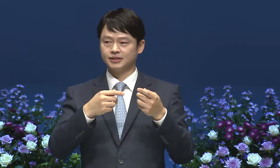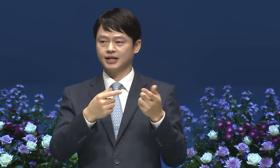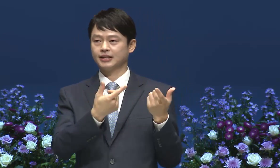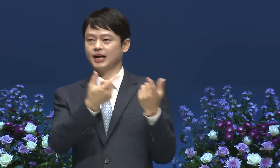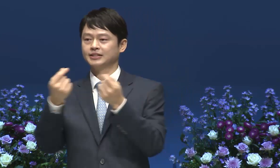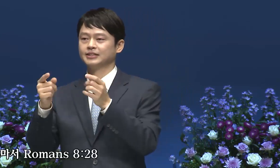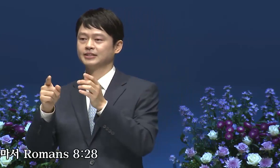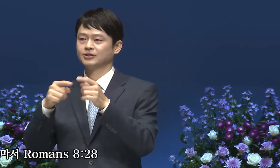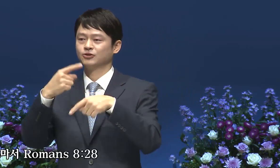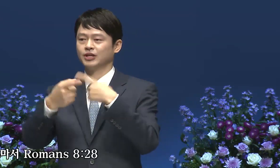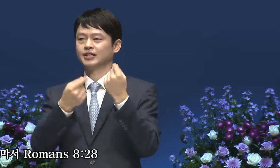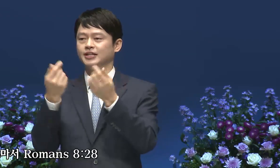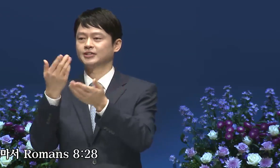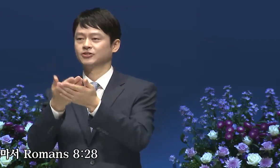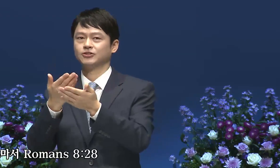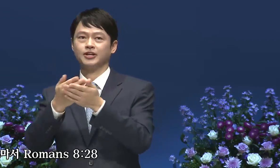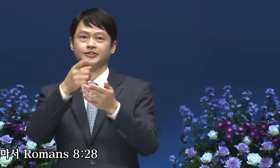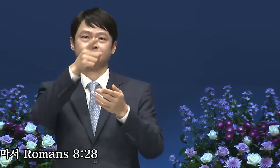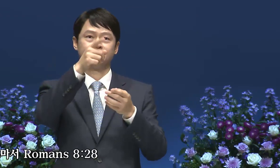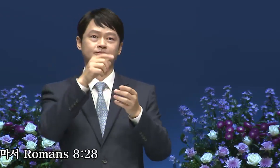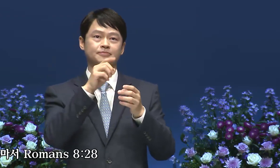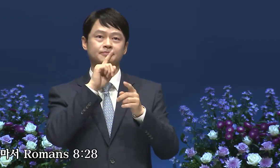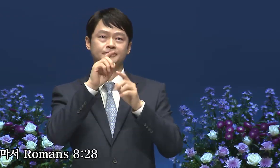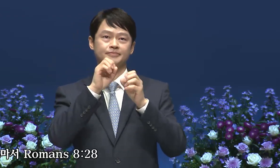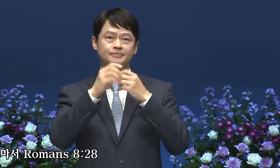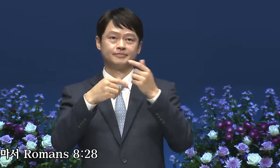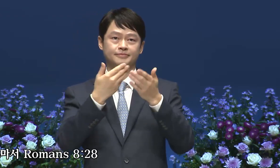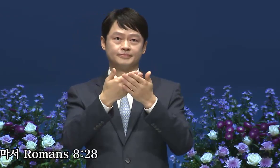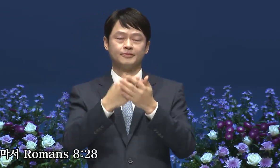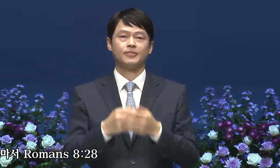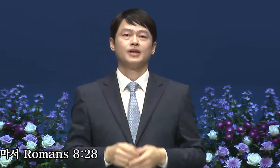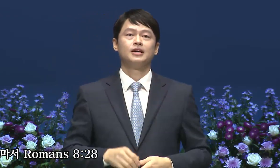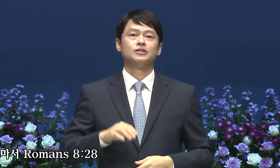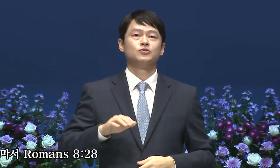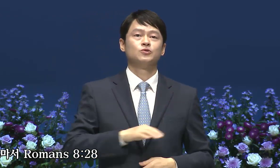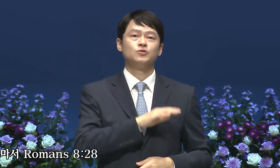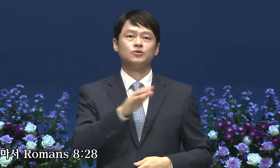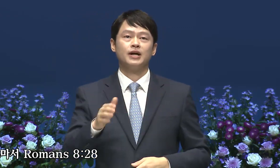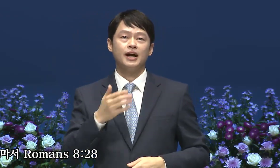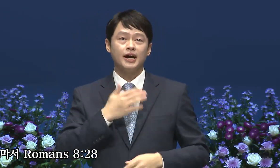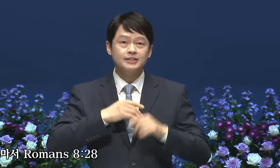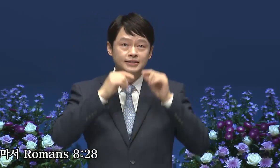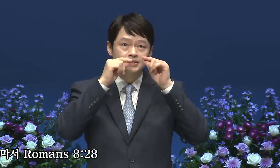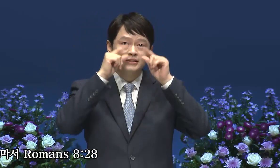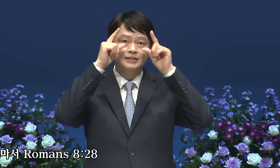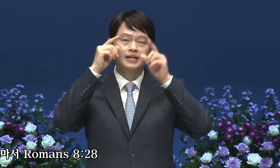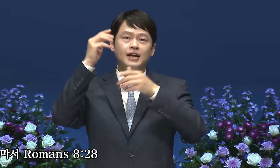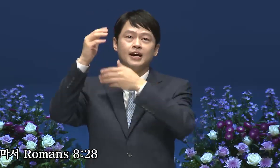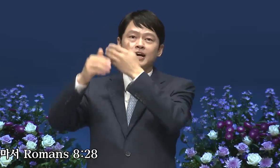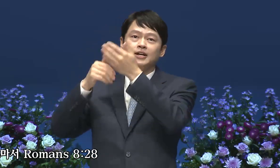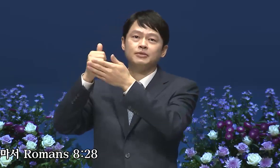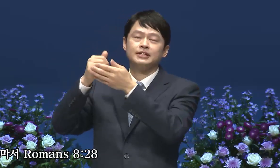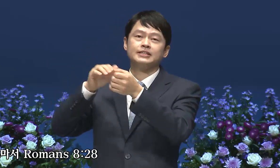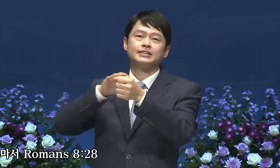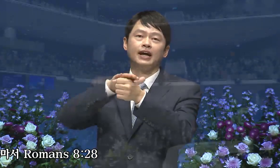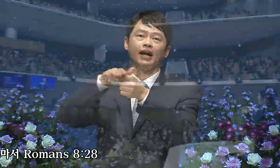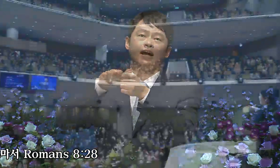로마서 8장 28절을 같이 한번 고백하겠습니다. 우리가 알거니와